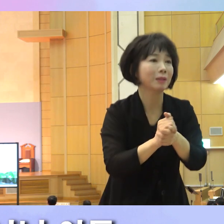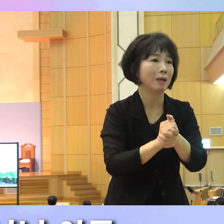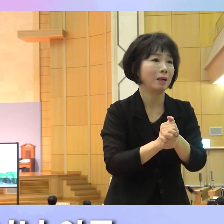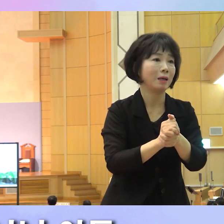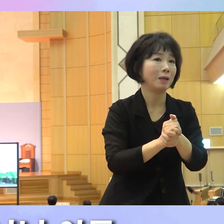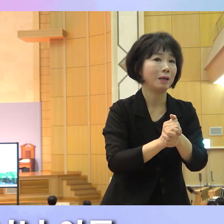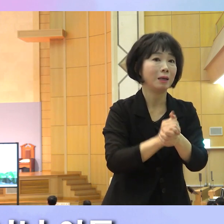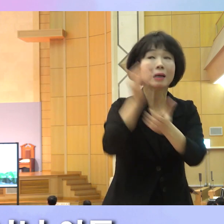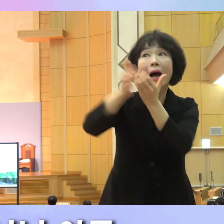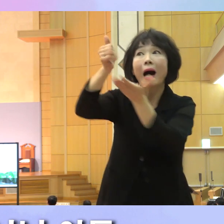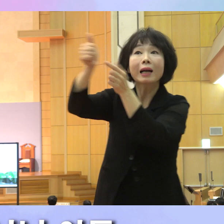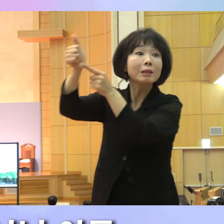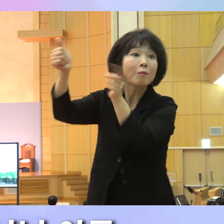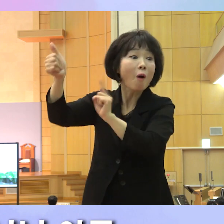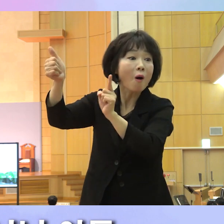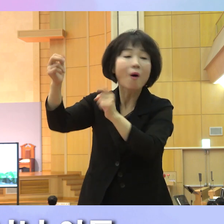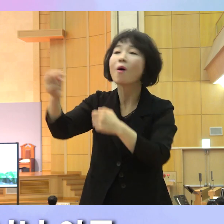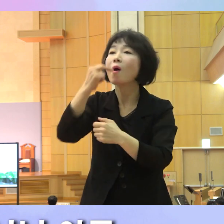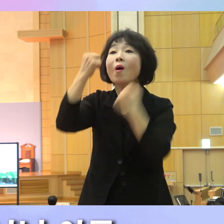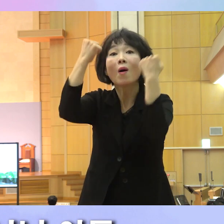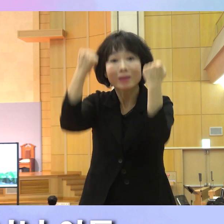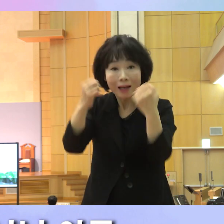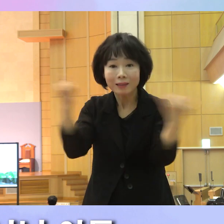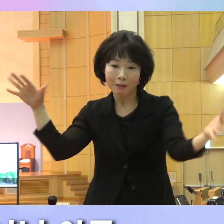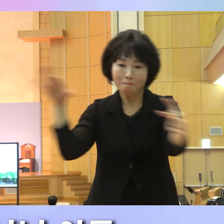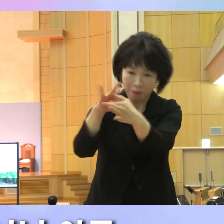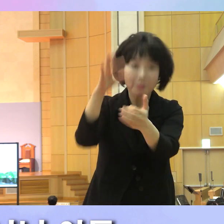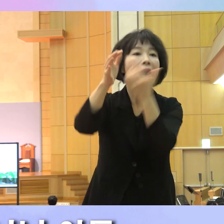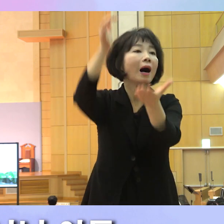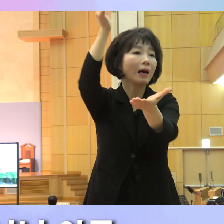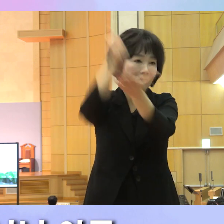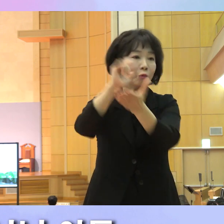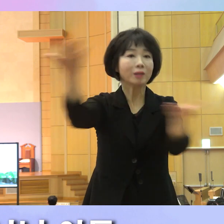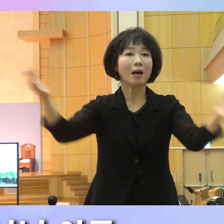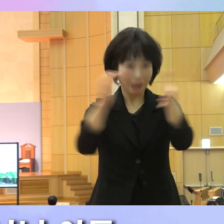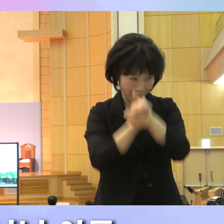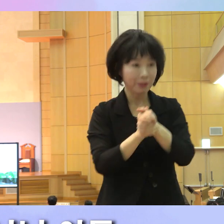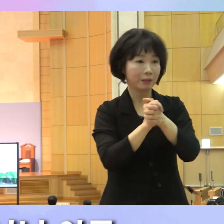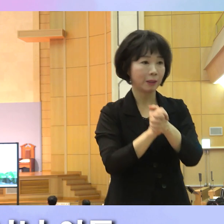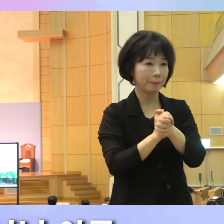하나님 무슨 자의 하나님? 산 자의 하나님이시니라. 22장